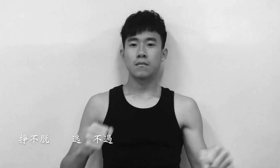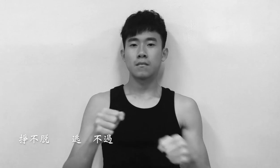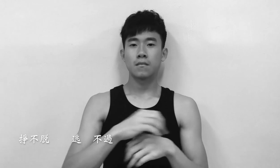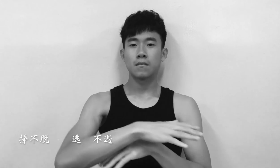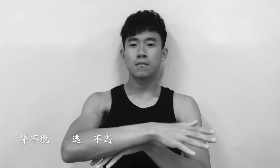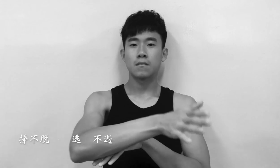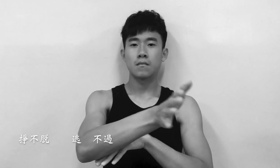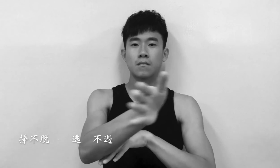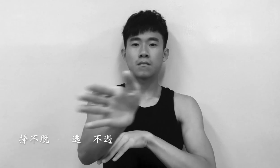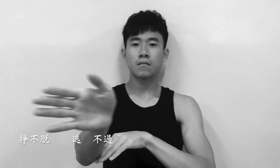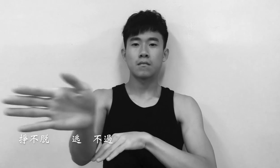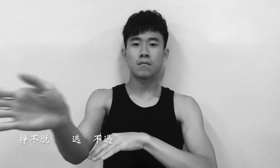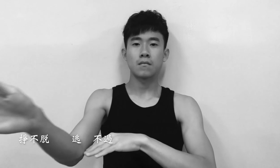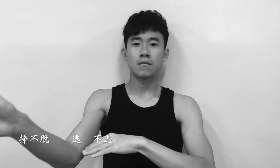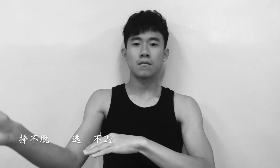逃不过，